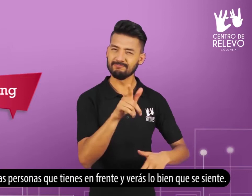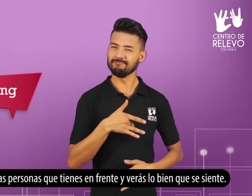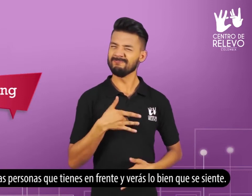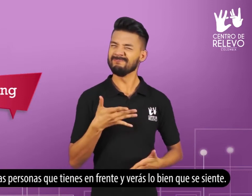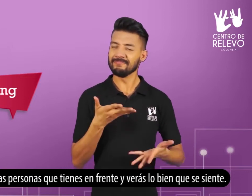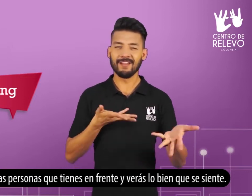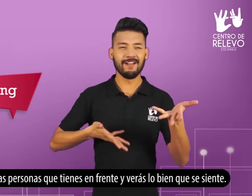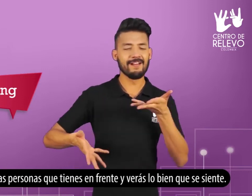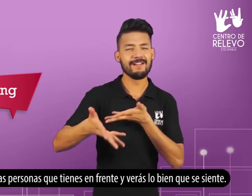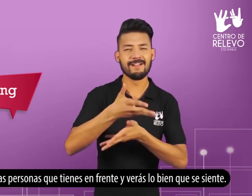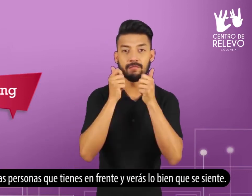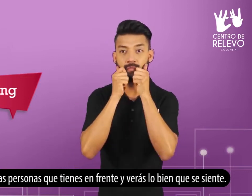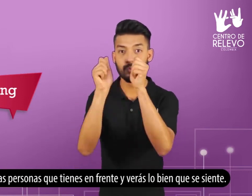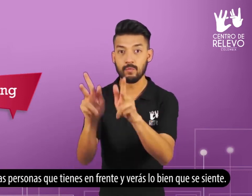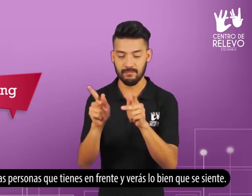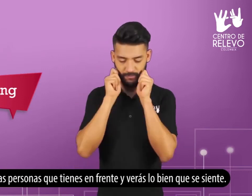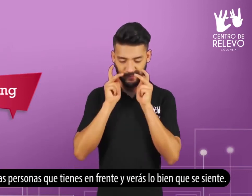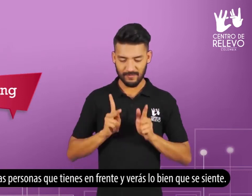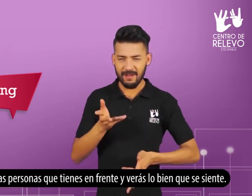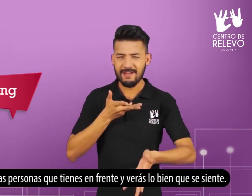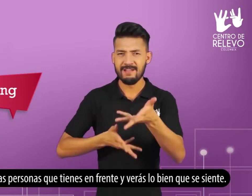Comparte con las personas que tienes enfrente y verás lo bien que se siente.